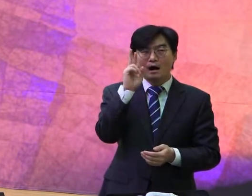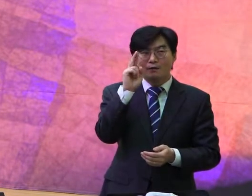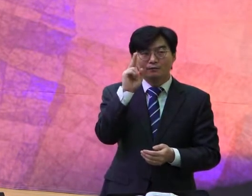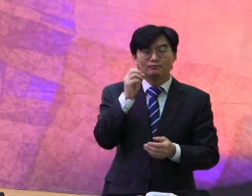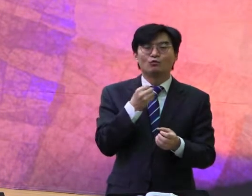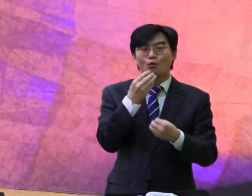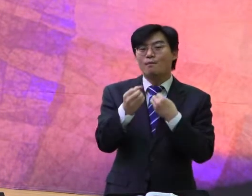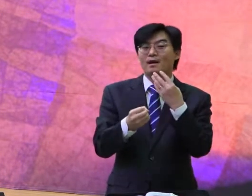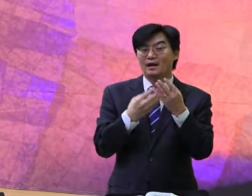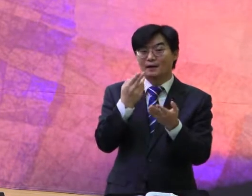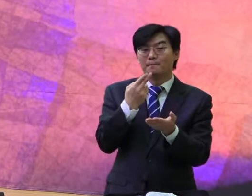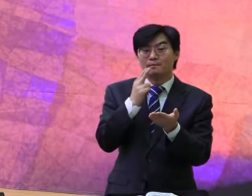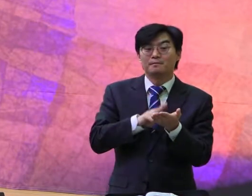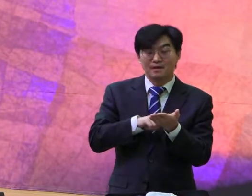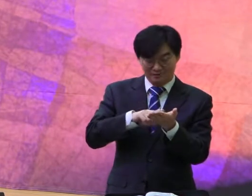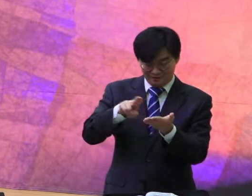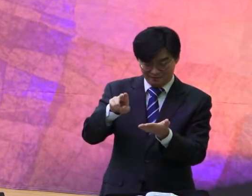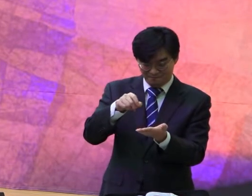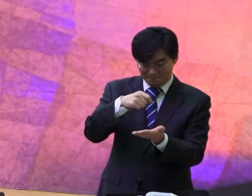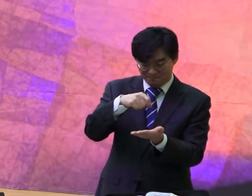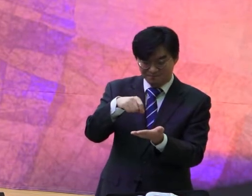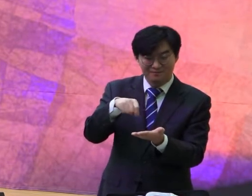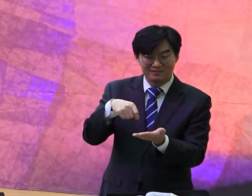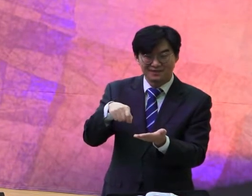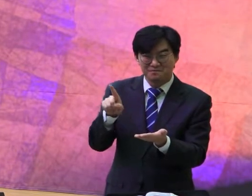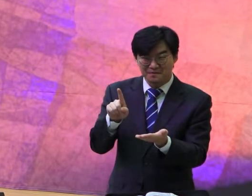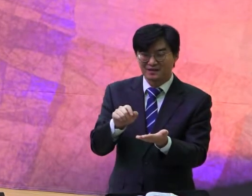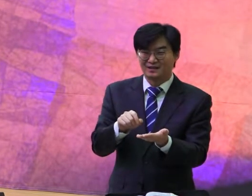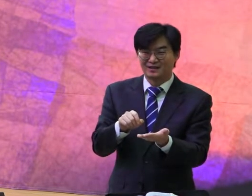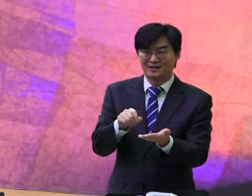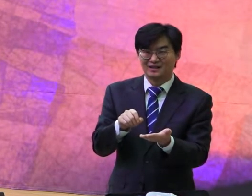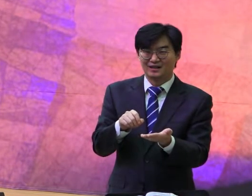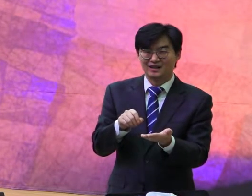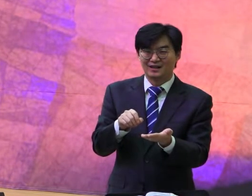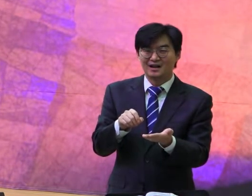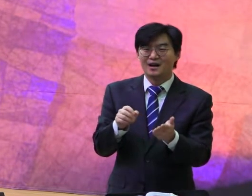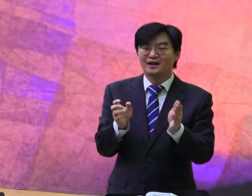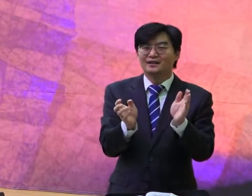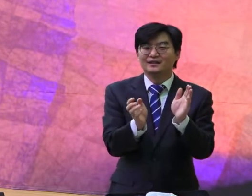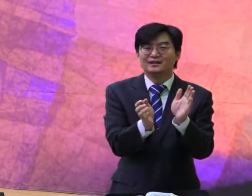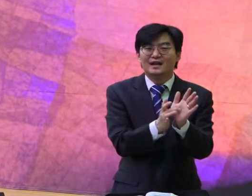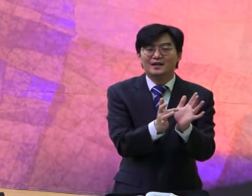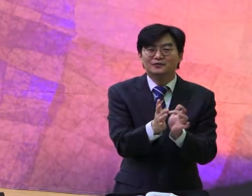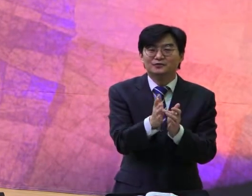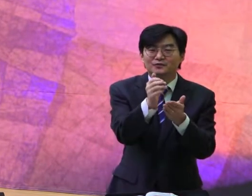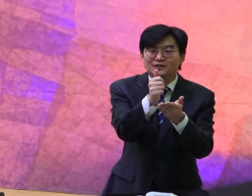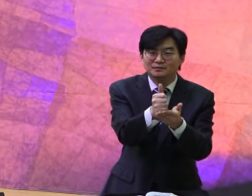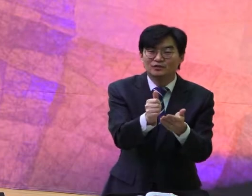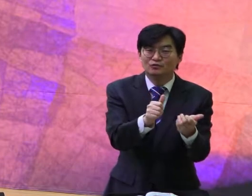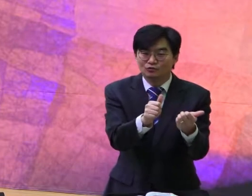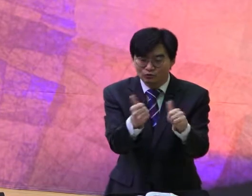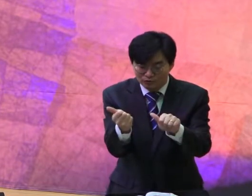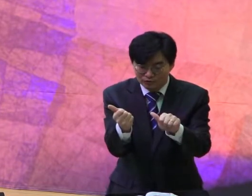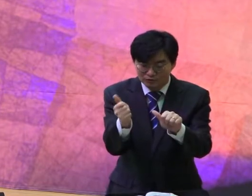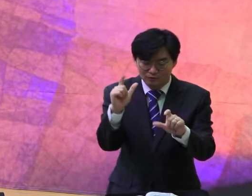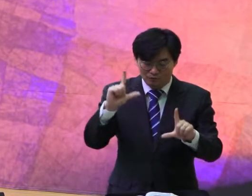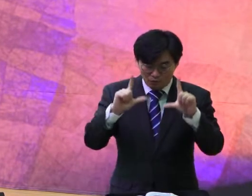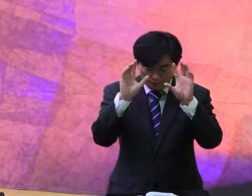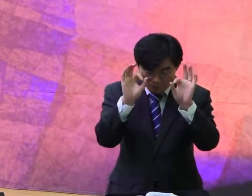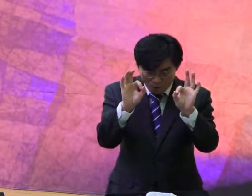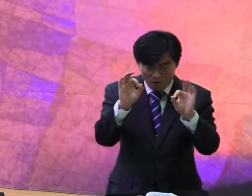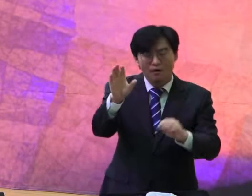이야기했습니다. 바울 자신이 그리스도의 죽으심을 본받아서 예수 그리스도의 죽으심,